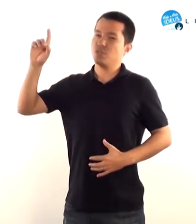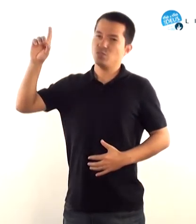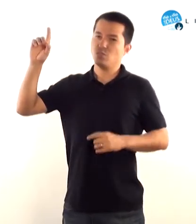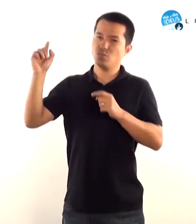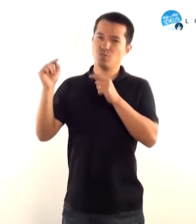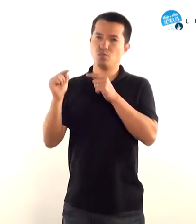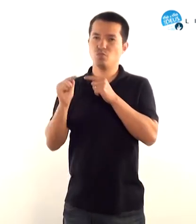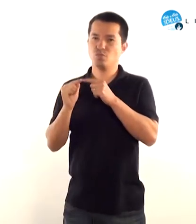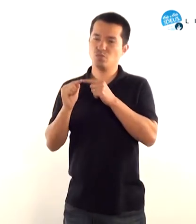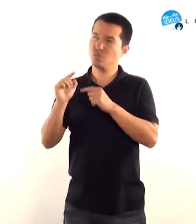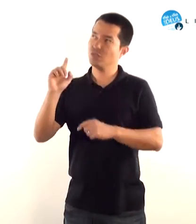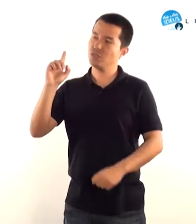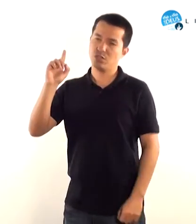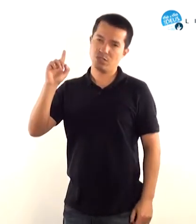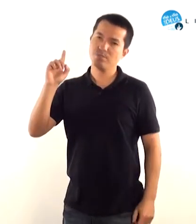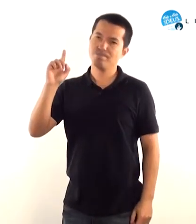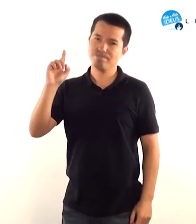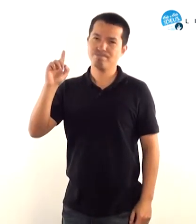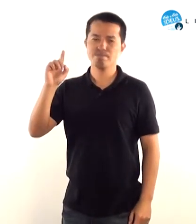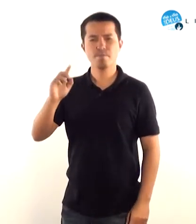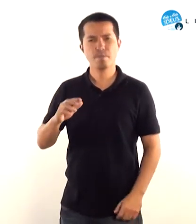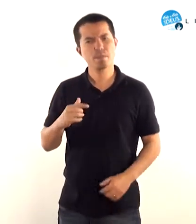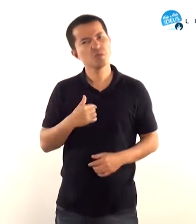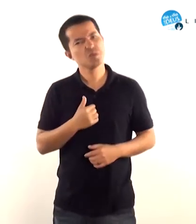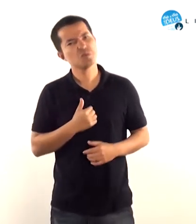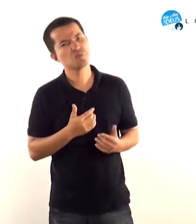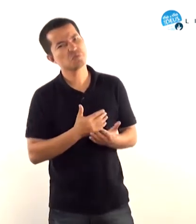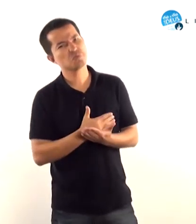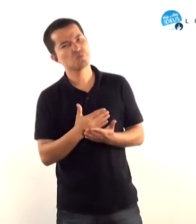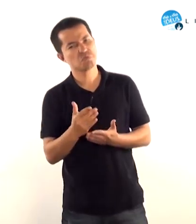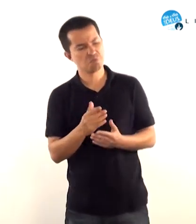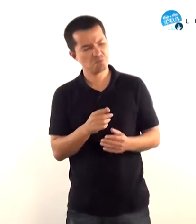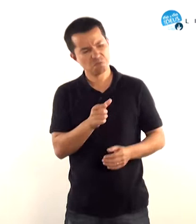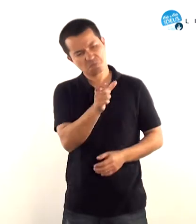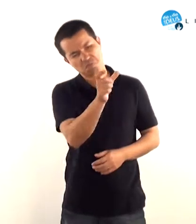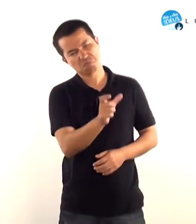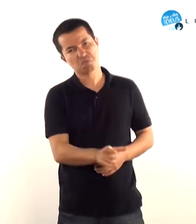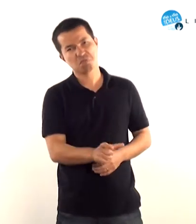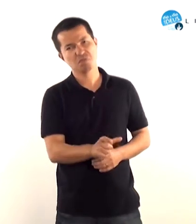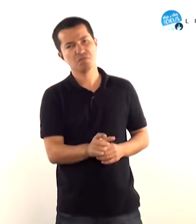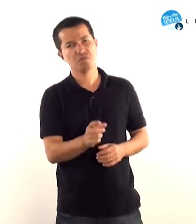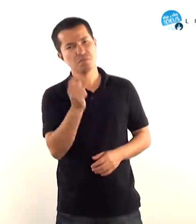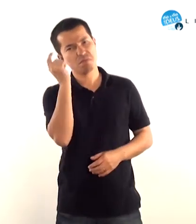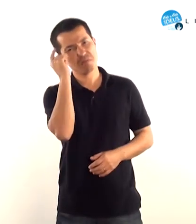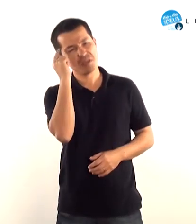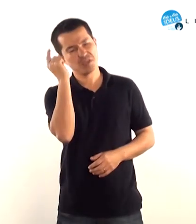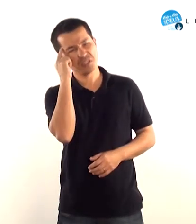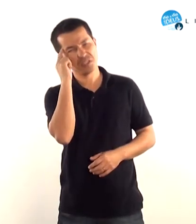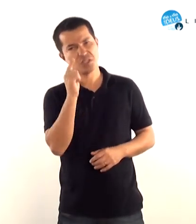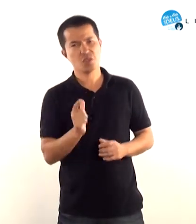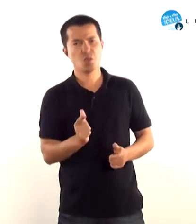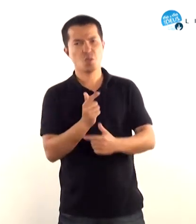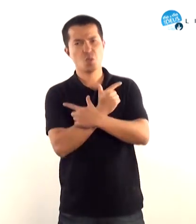espiritual que essa história me revela na perspectiva de Ló é que Deus nos